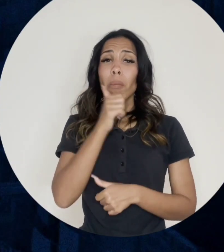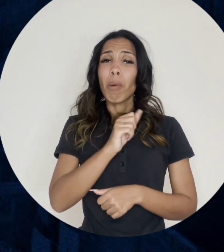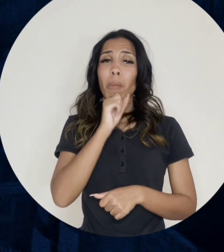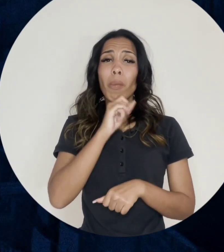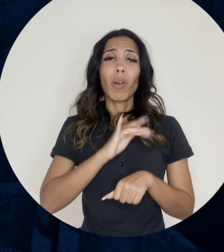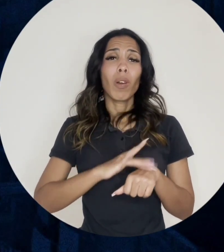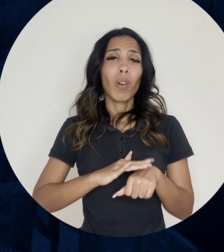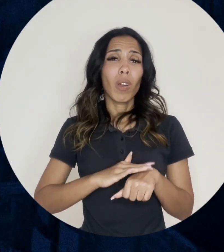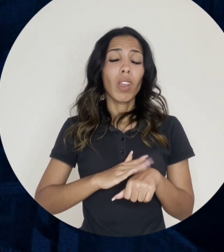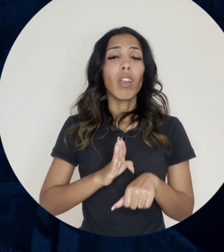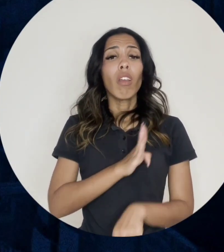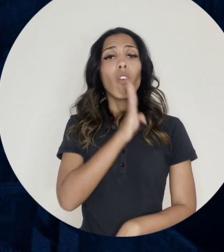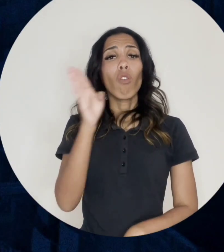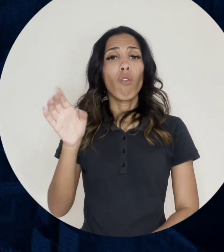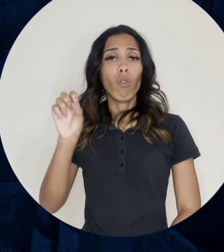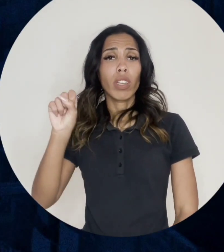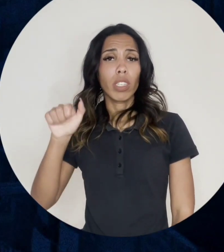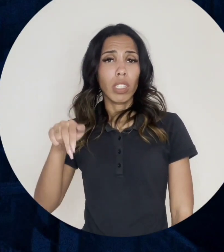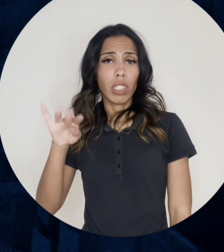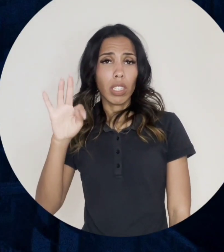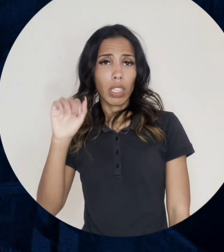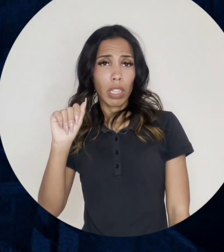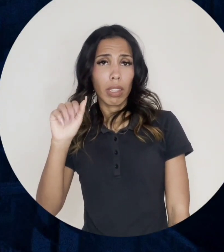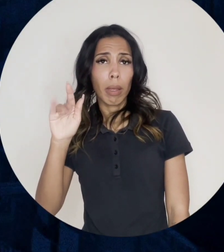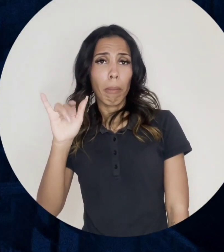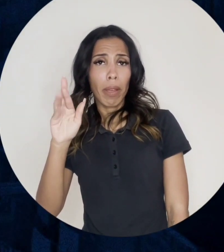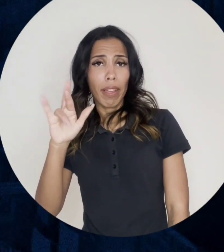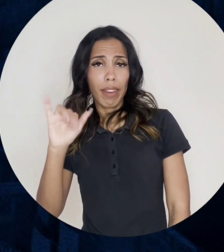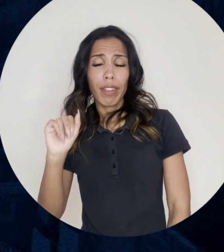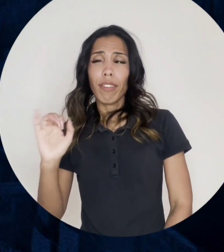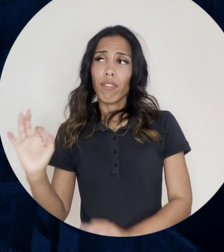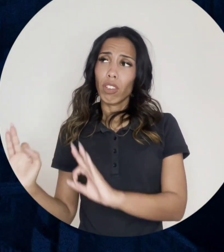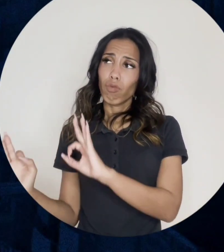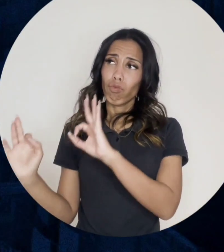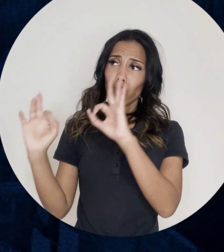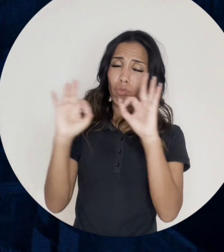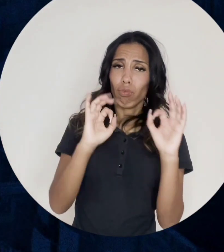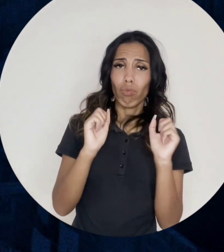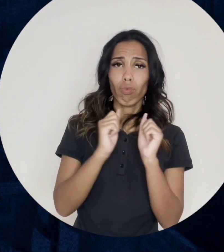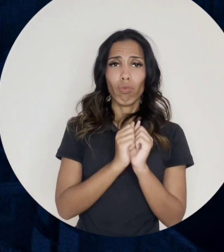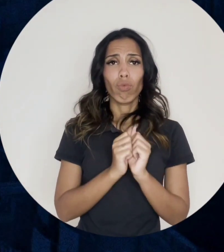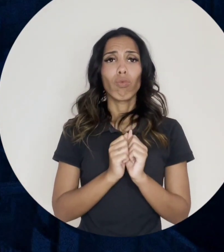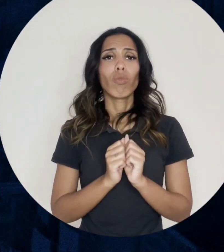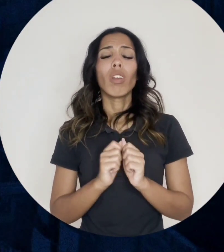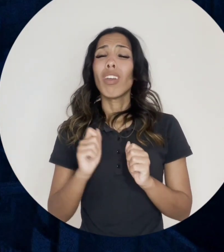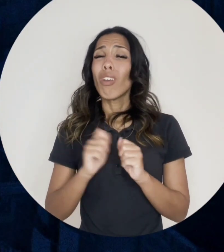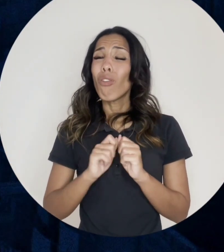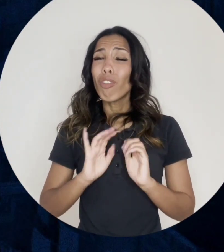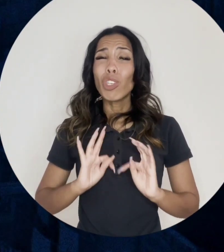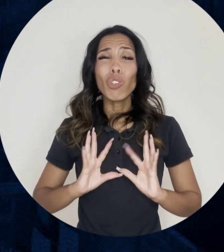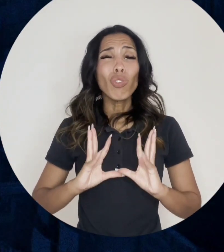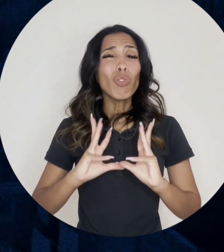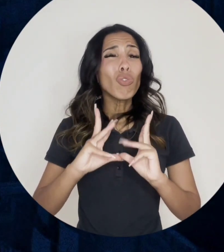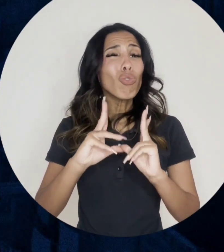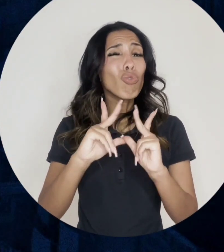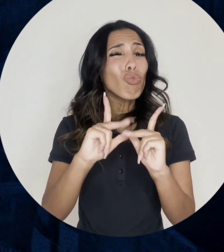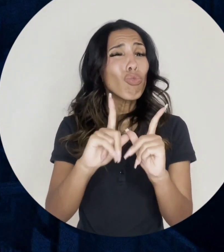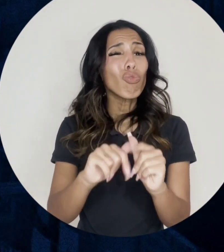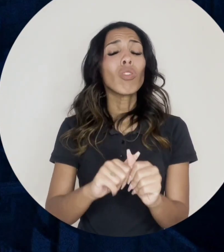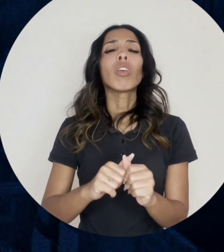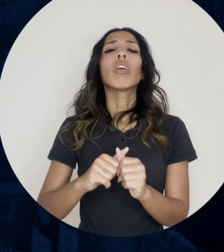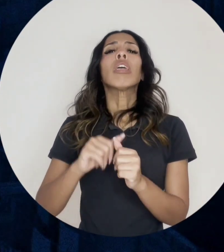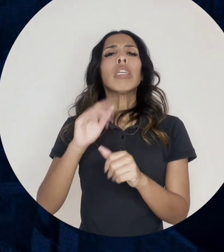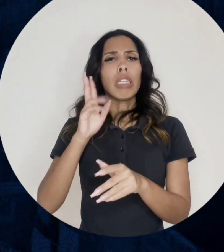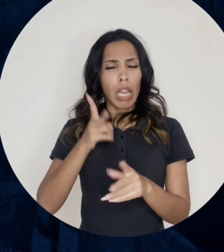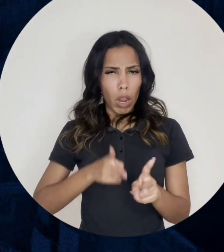fui para Santa Maria, fiquei acompanhando ela. Ela voltou, fiz de tudo e ela fazendo as garrafadas,